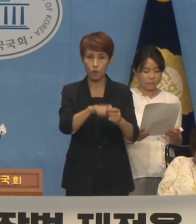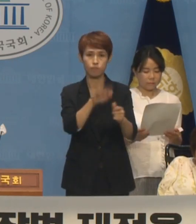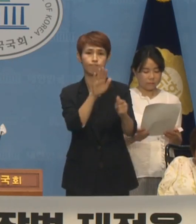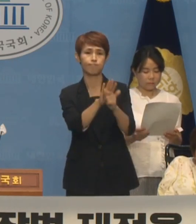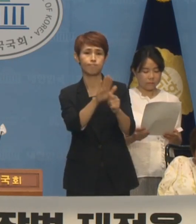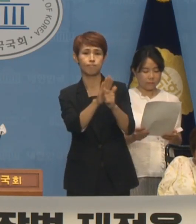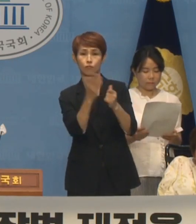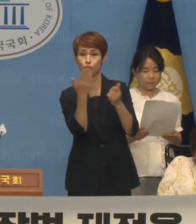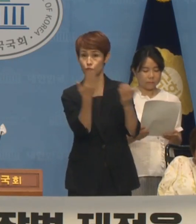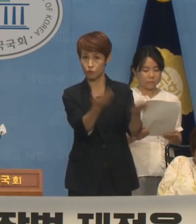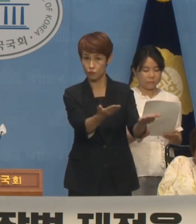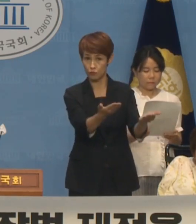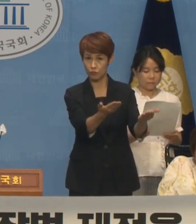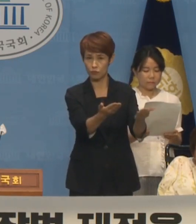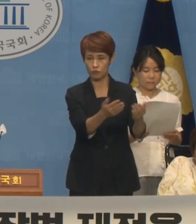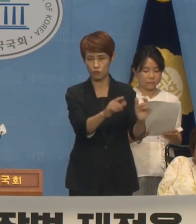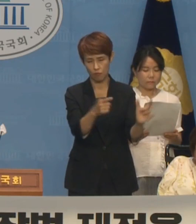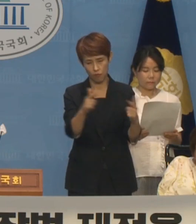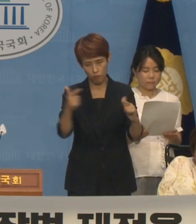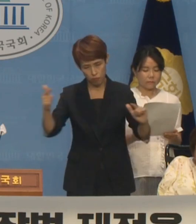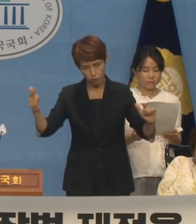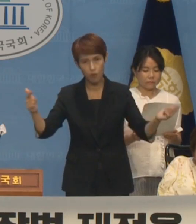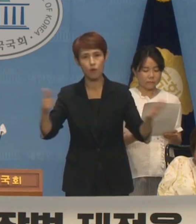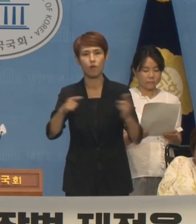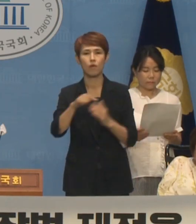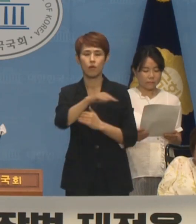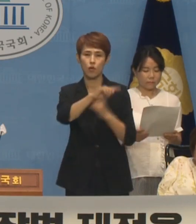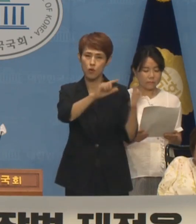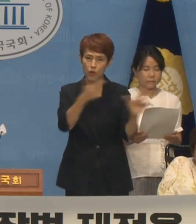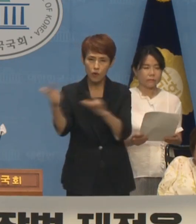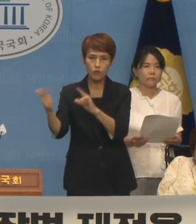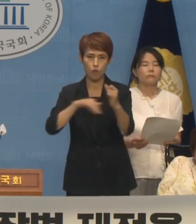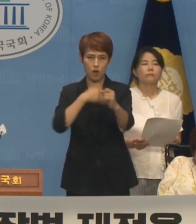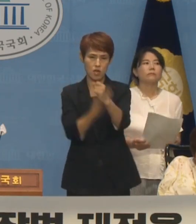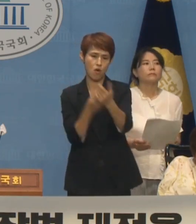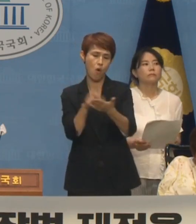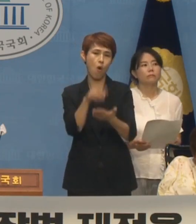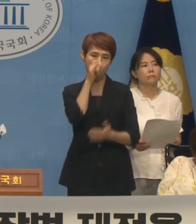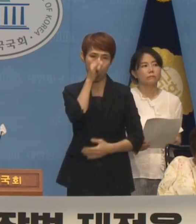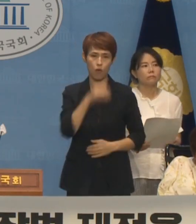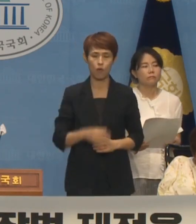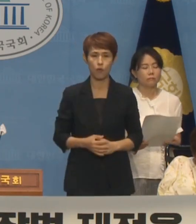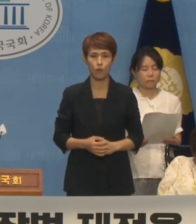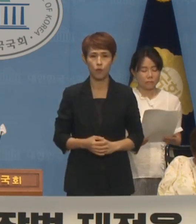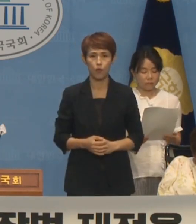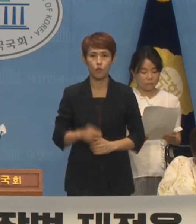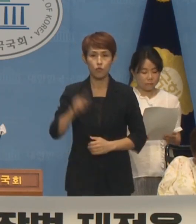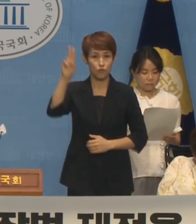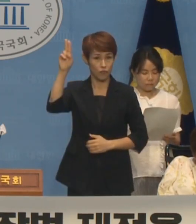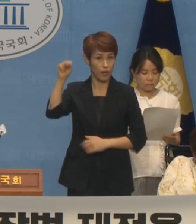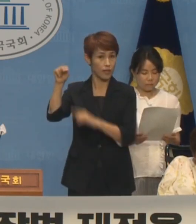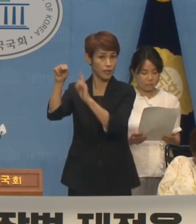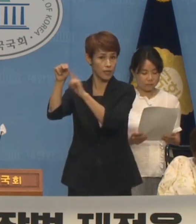지원하는 다양한 권리를 규정하고 있다. 더불어 유엔은